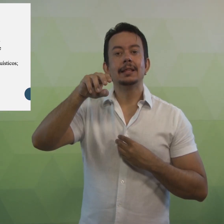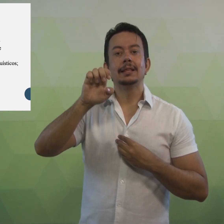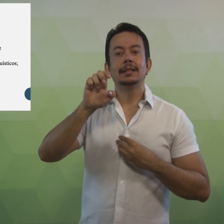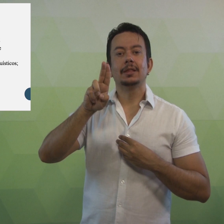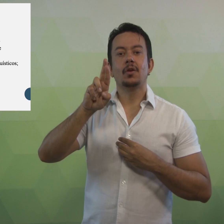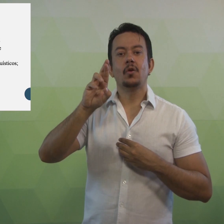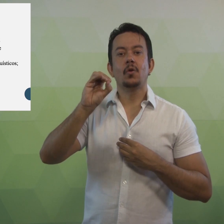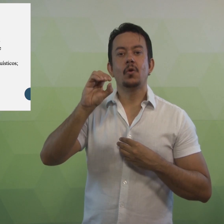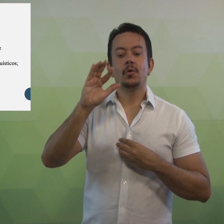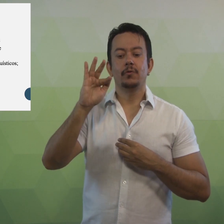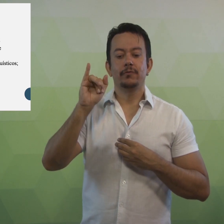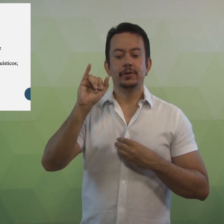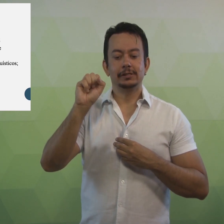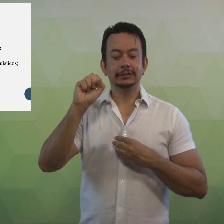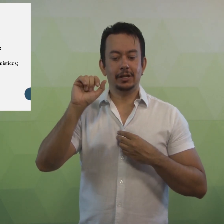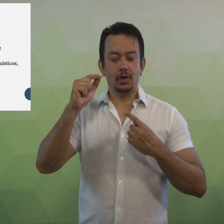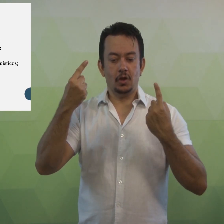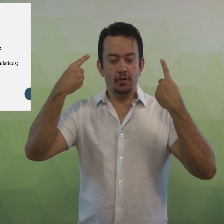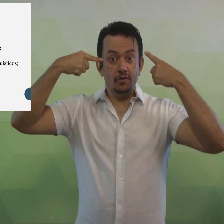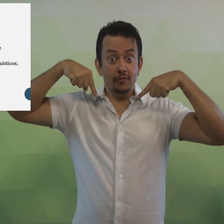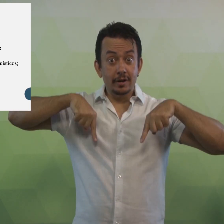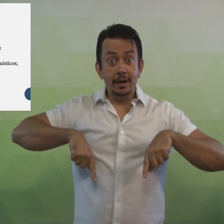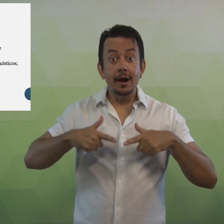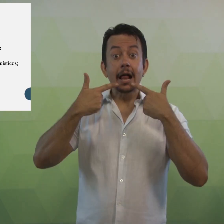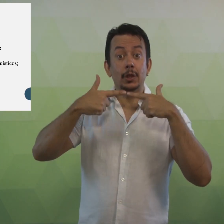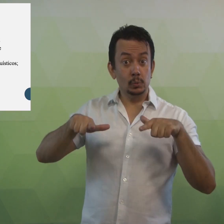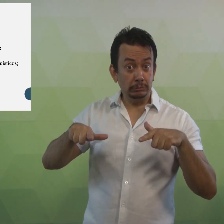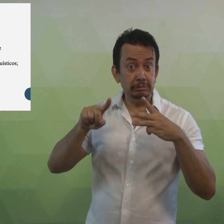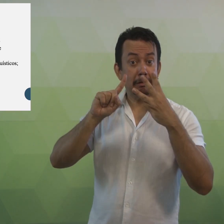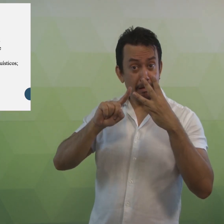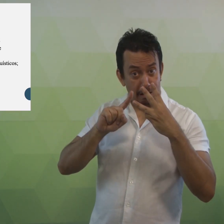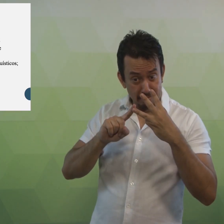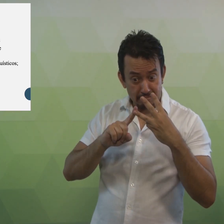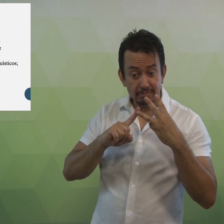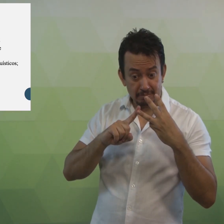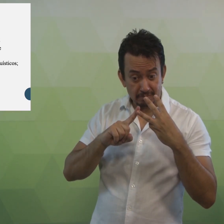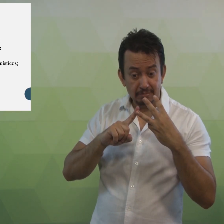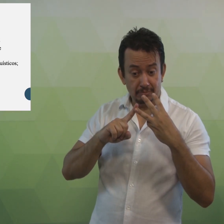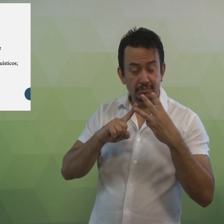utilizada. Em terceiro, é a neurofisiologia da linguagem.